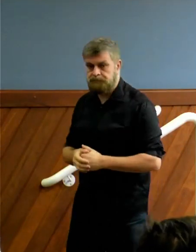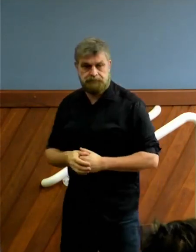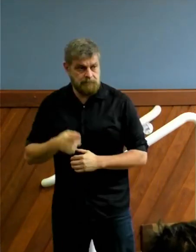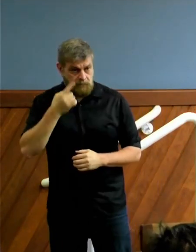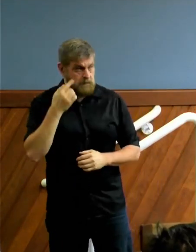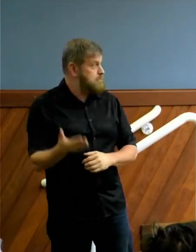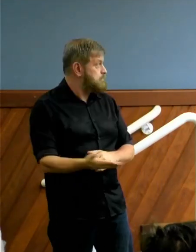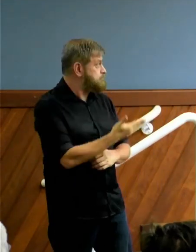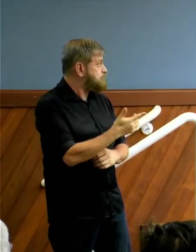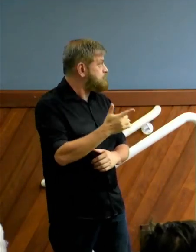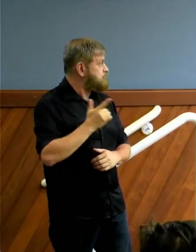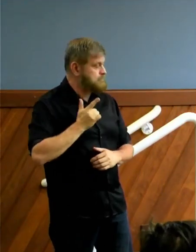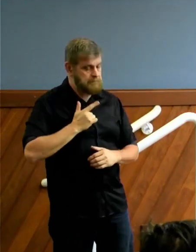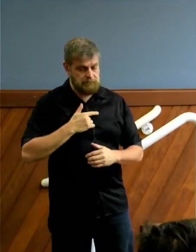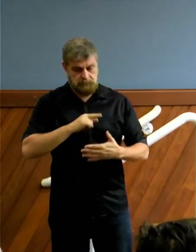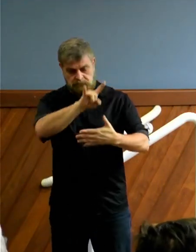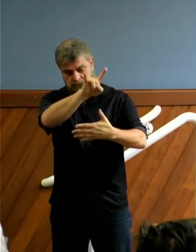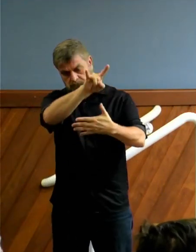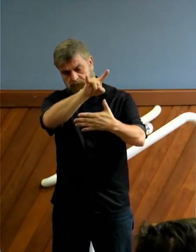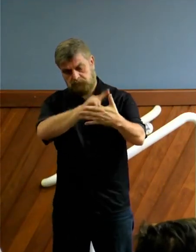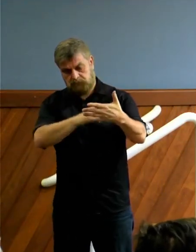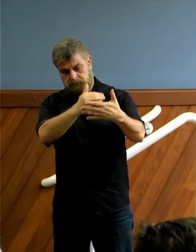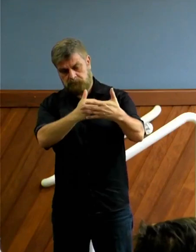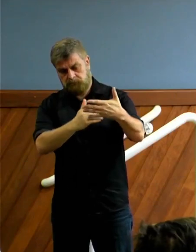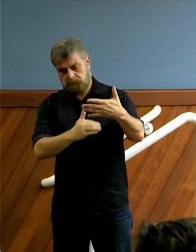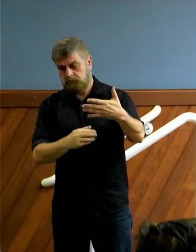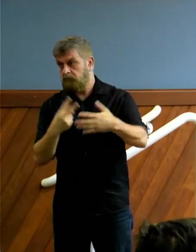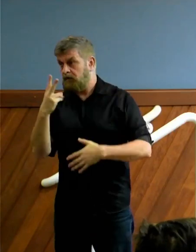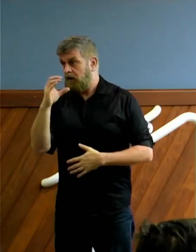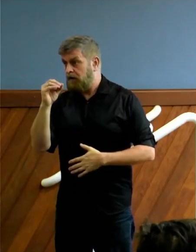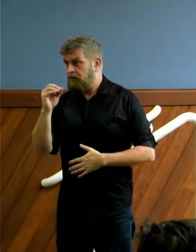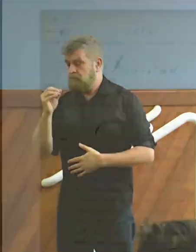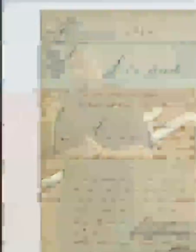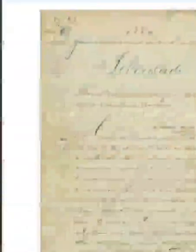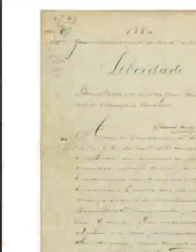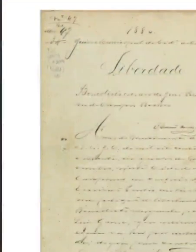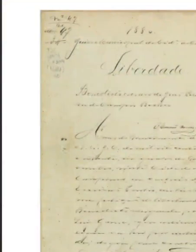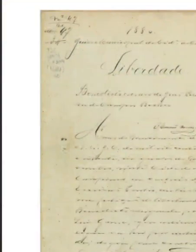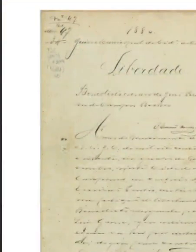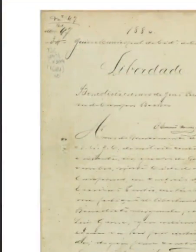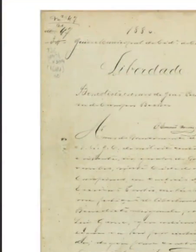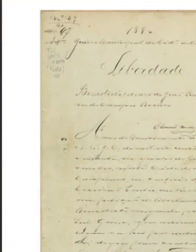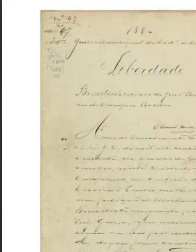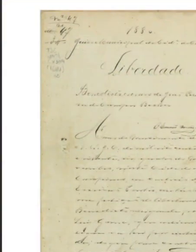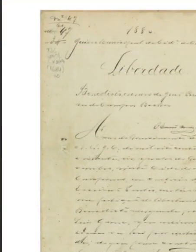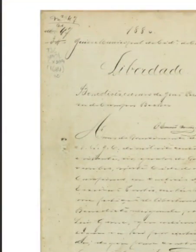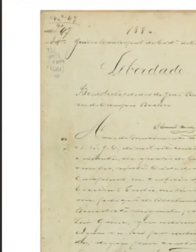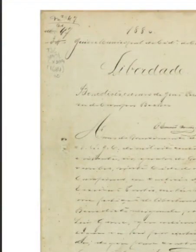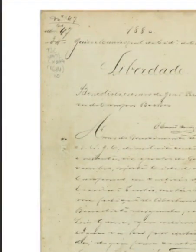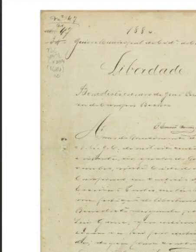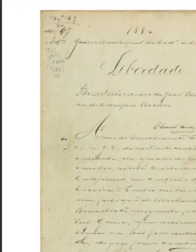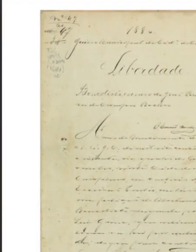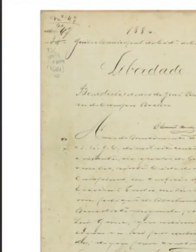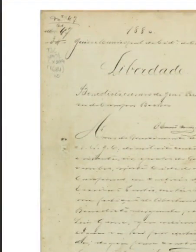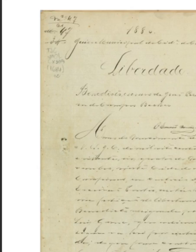vejam só. Eu tenho aqui um processo, né, um processo de, sei lá, 20 páginas, manuscrito. Ele vai, as páginas matrizes desse